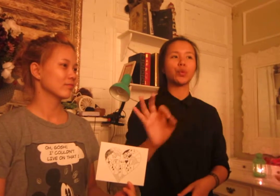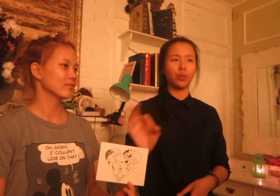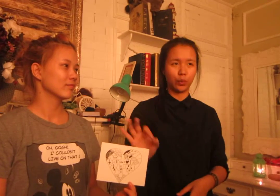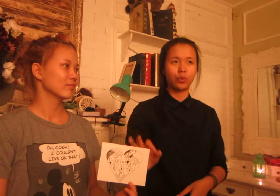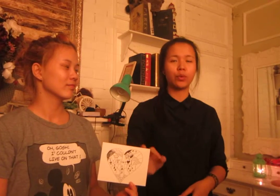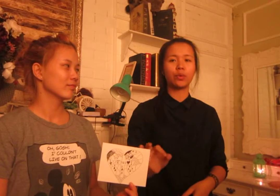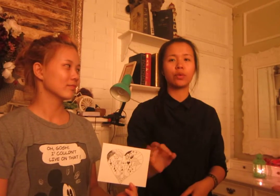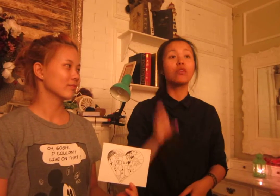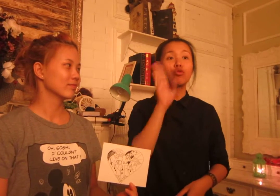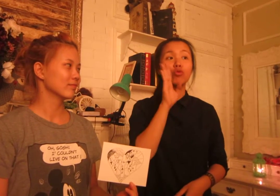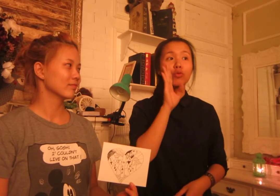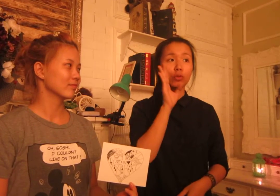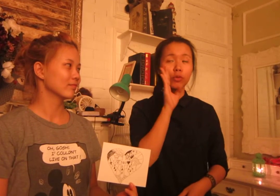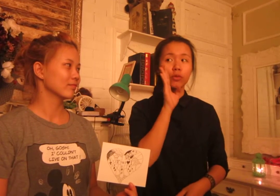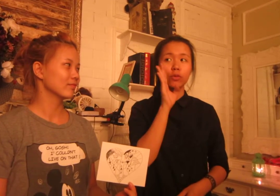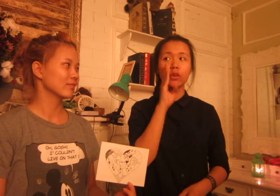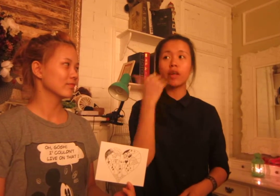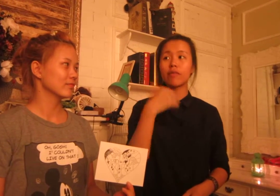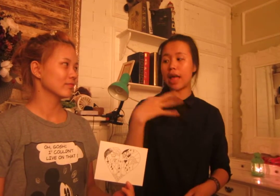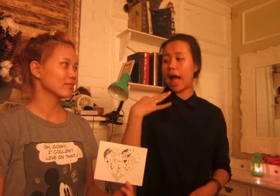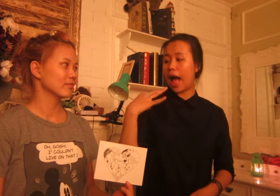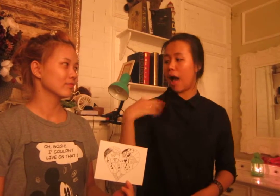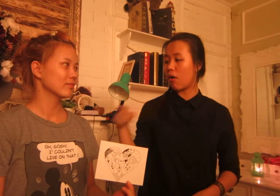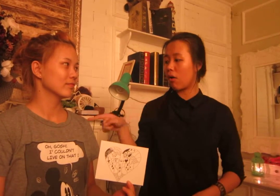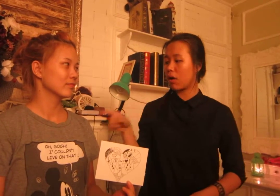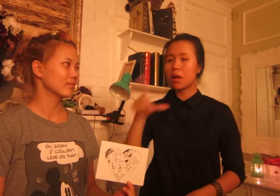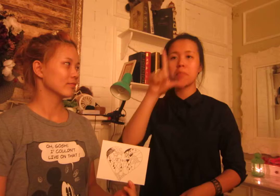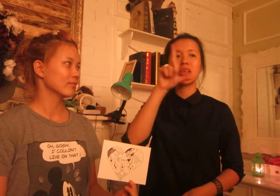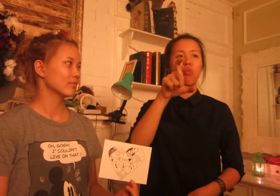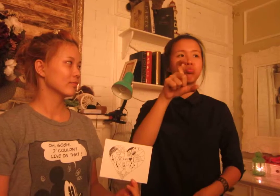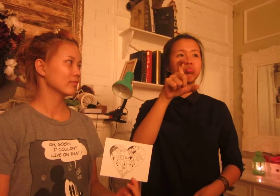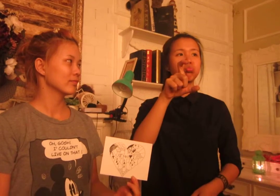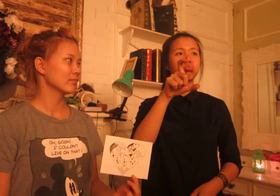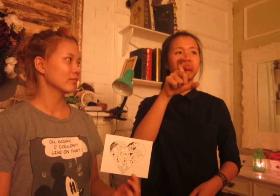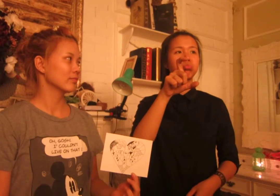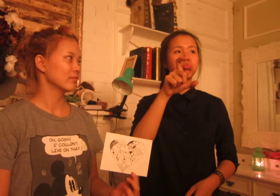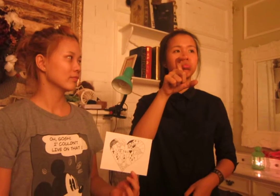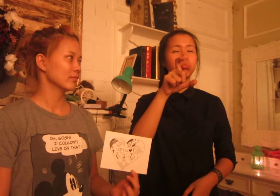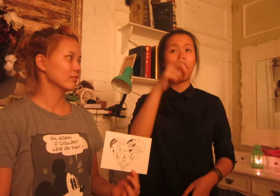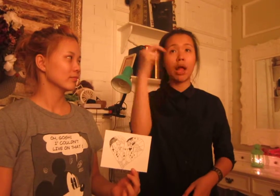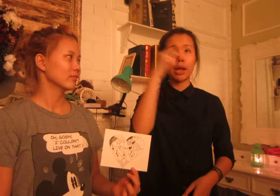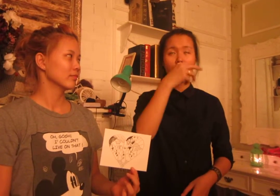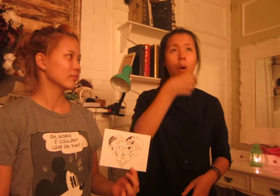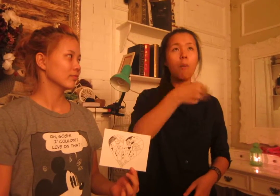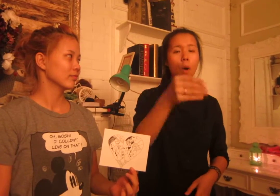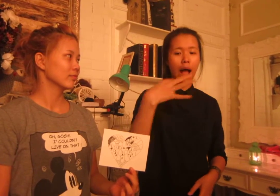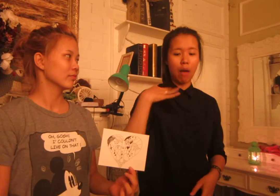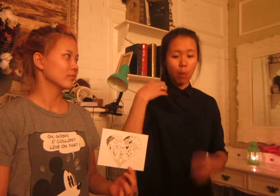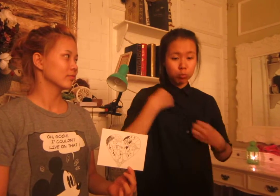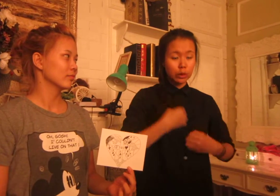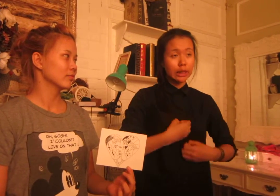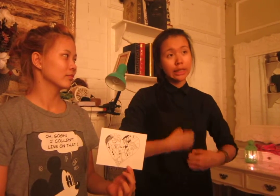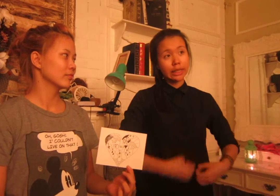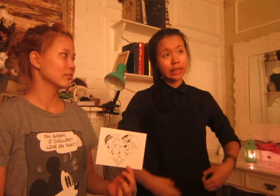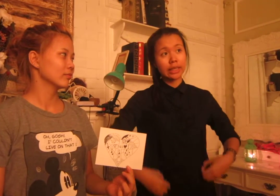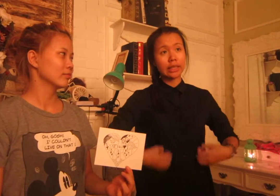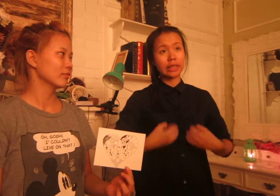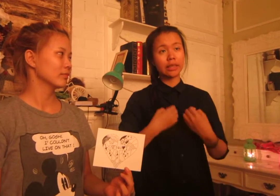Cứ thử, vì chiếc áo này có 70.000. Nếu chúng ta mua một chiếc áo trơn, chắc chỉ khoảng